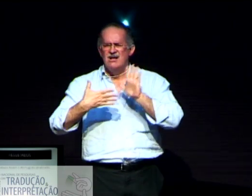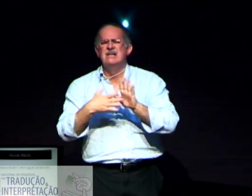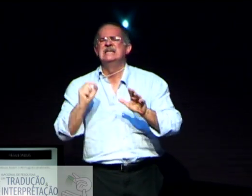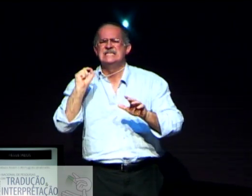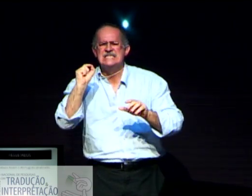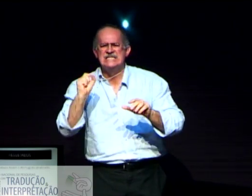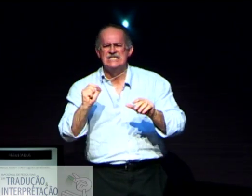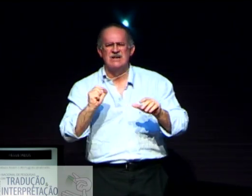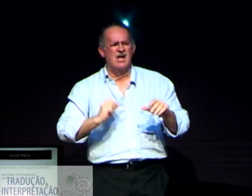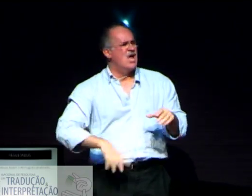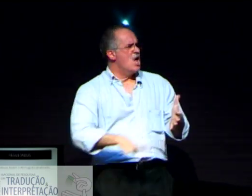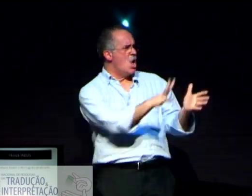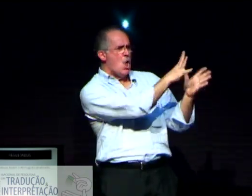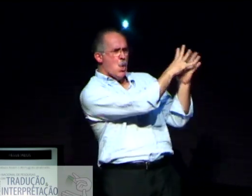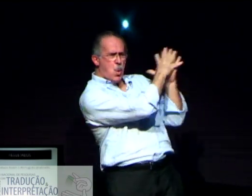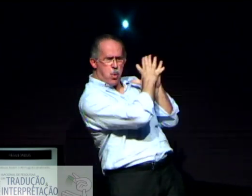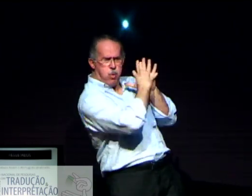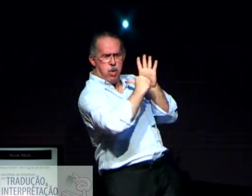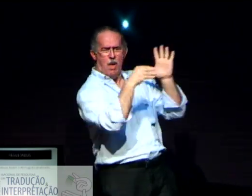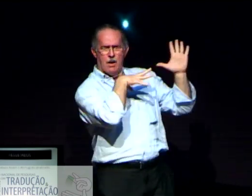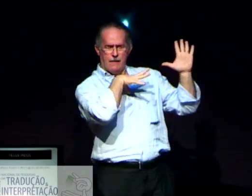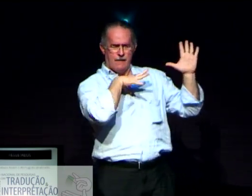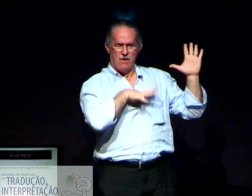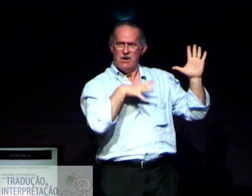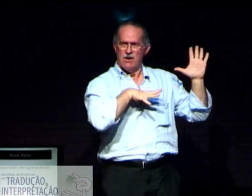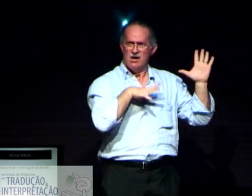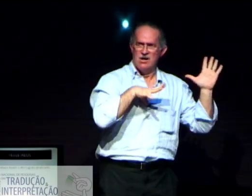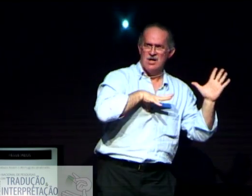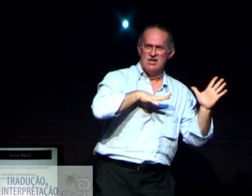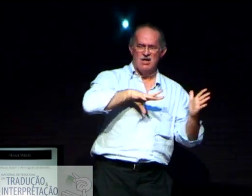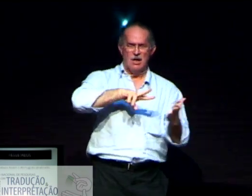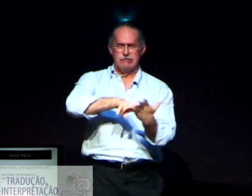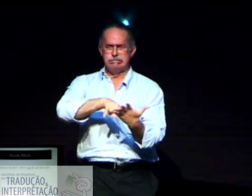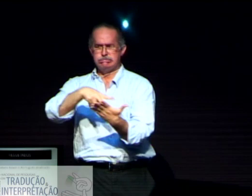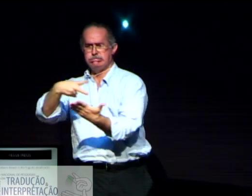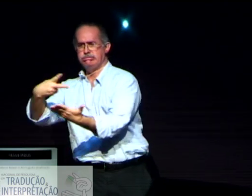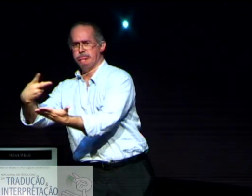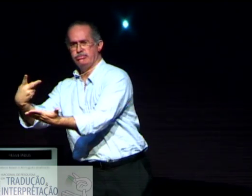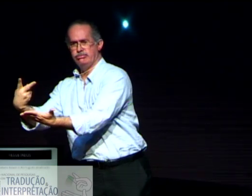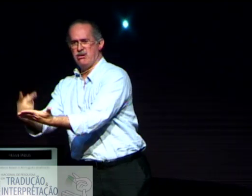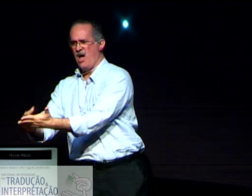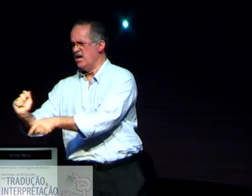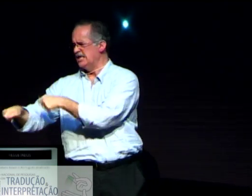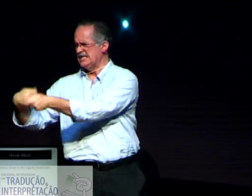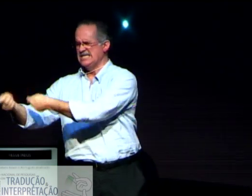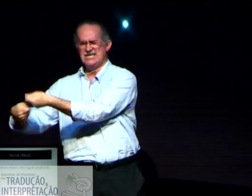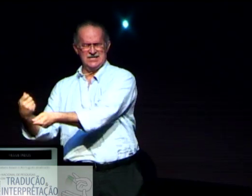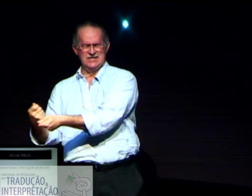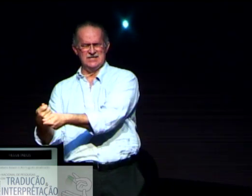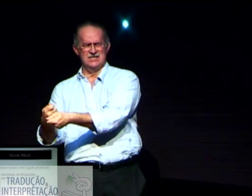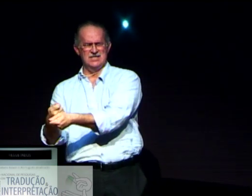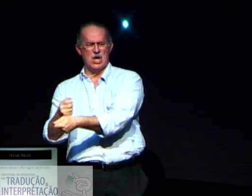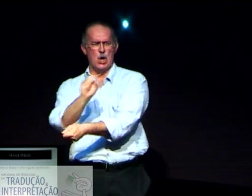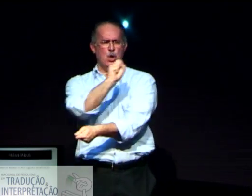Os aplicativos, eles praticamente copiam a estrutura do português, produzindo